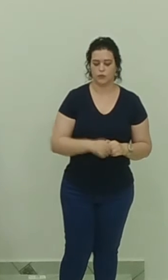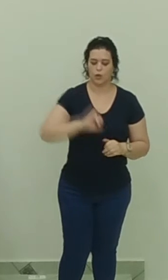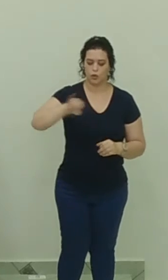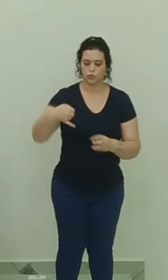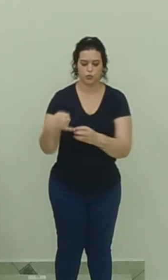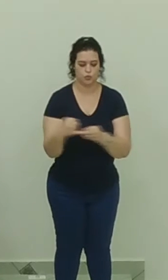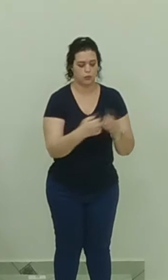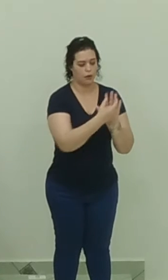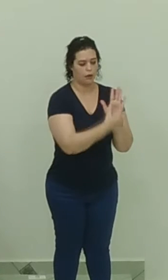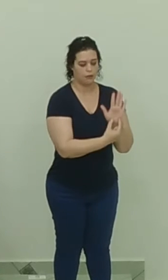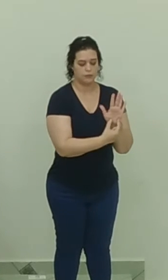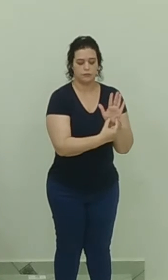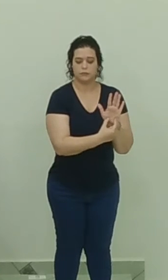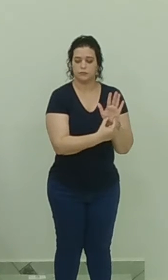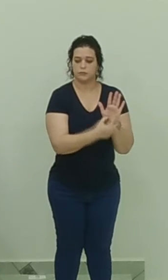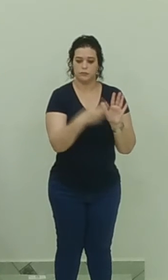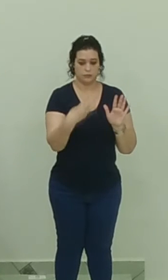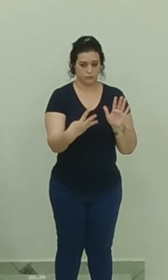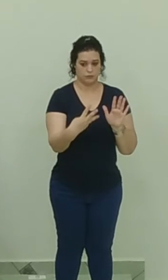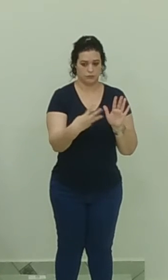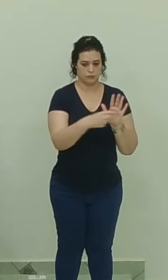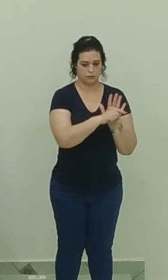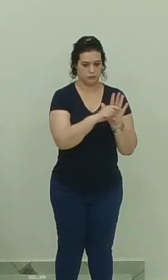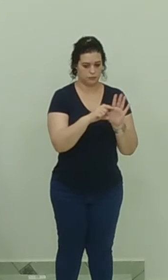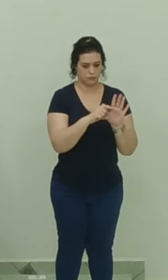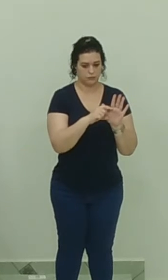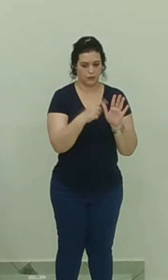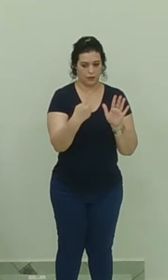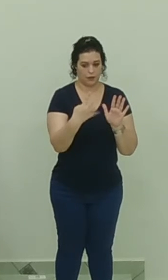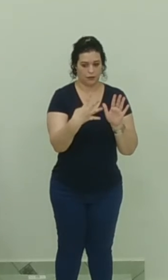14 a 17. Josué